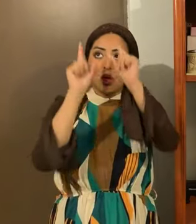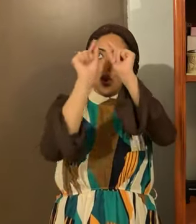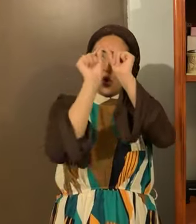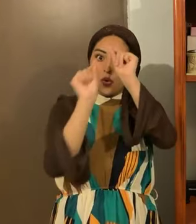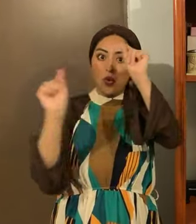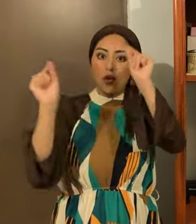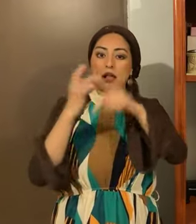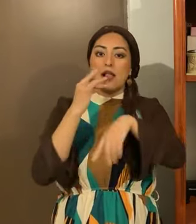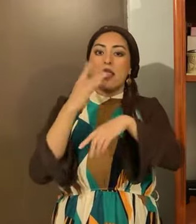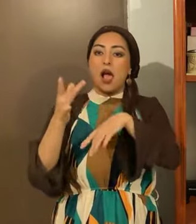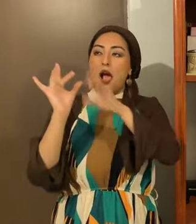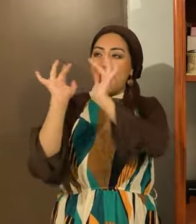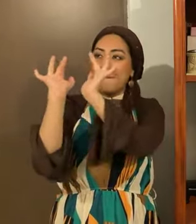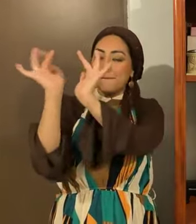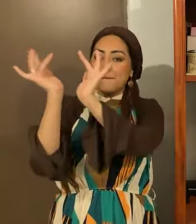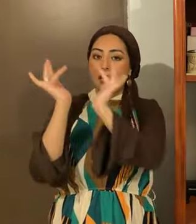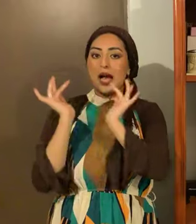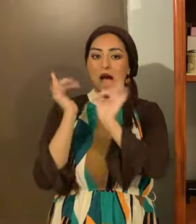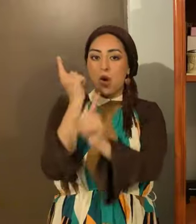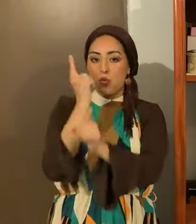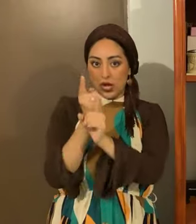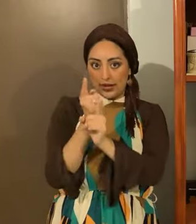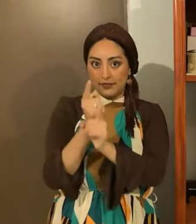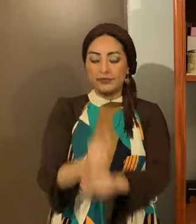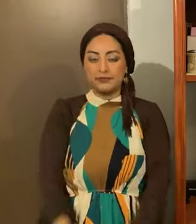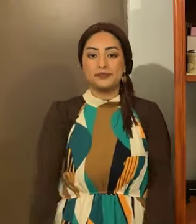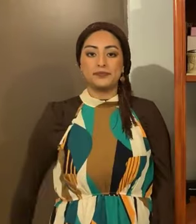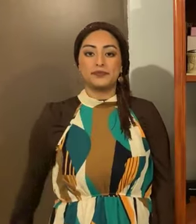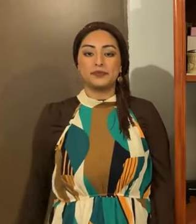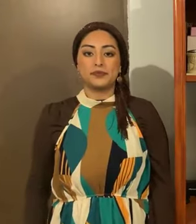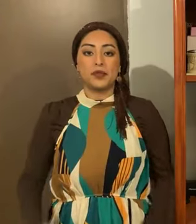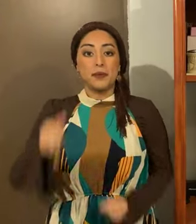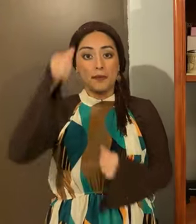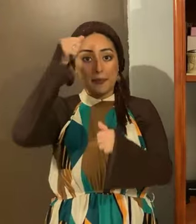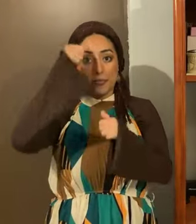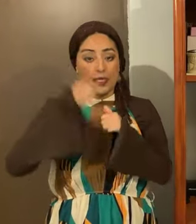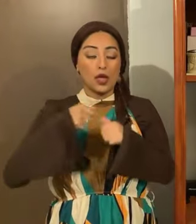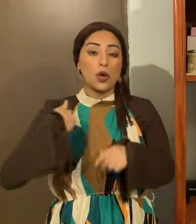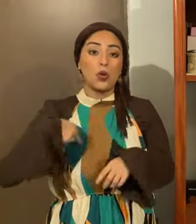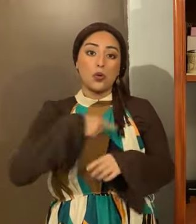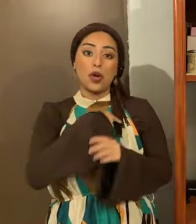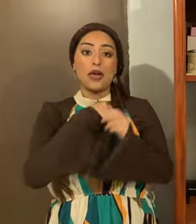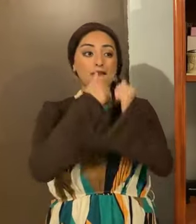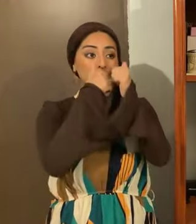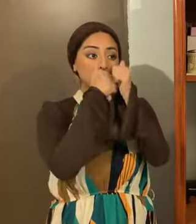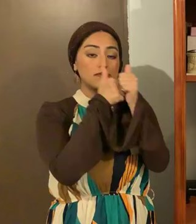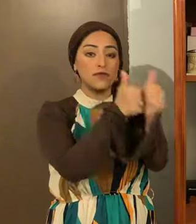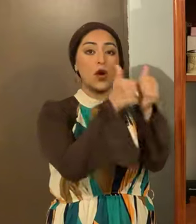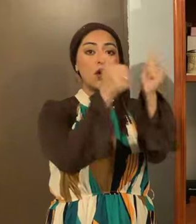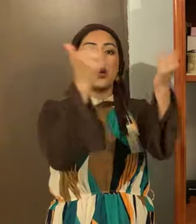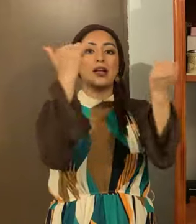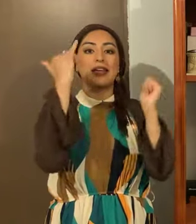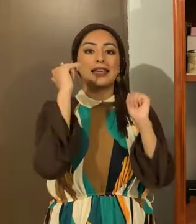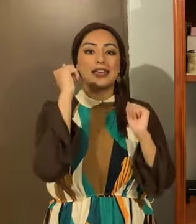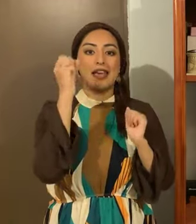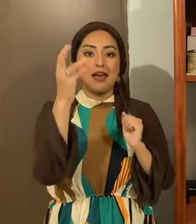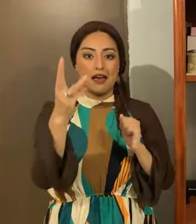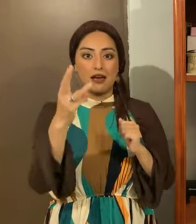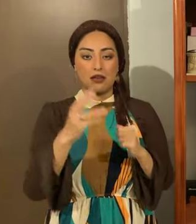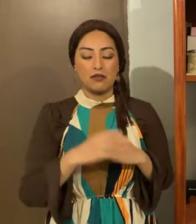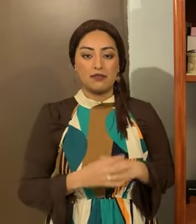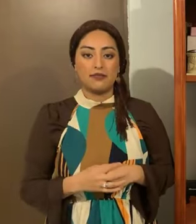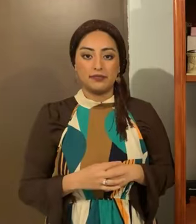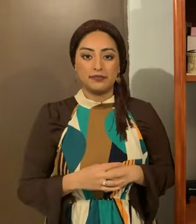eso es una tradición rabínica. Y nosotros seguimos a Yahshua, quien es nuestro rabino. ¿De